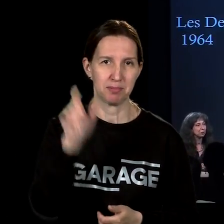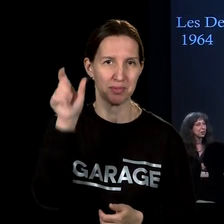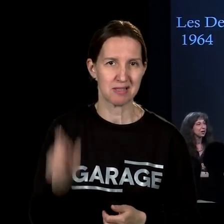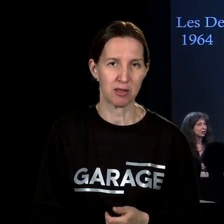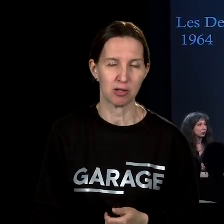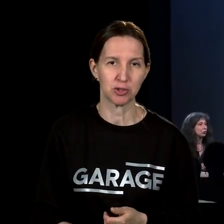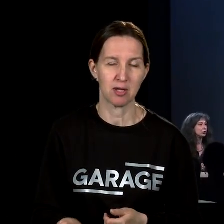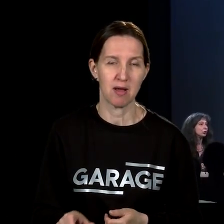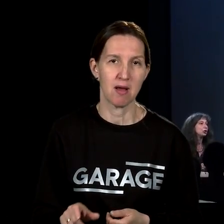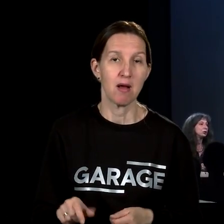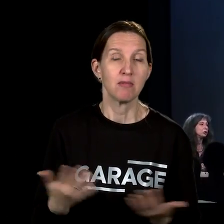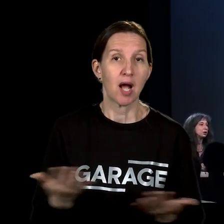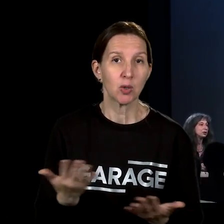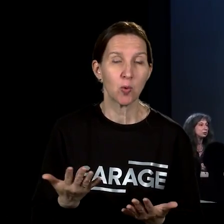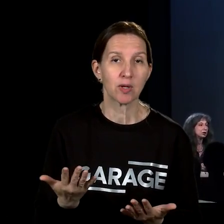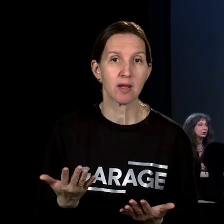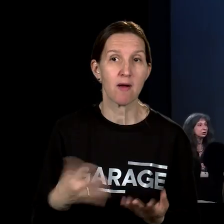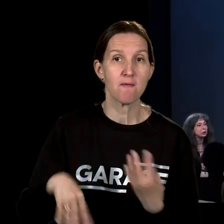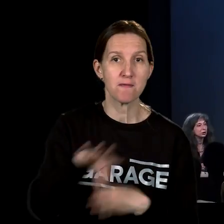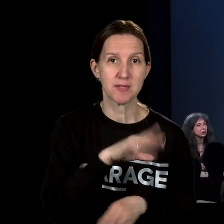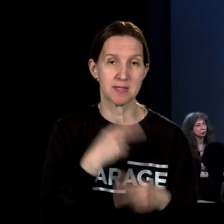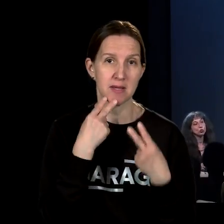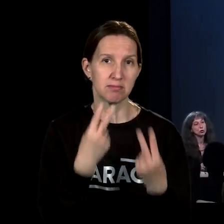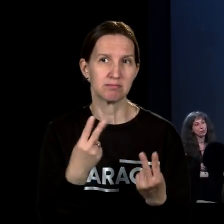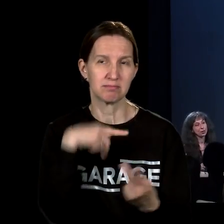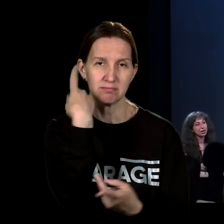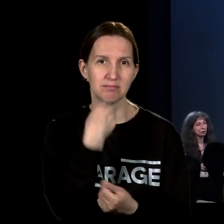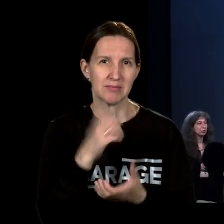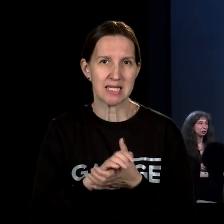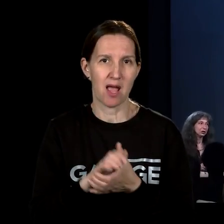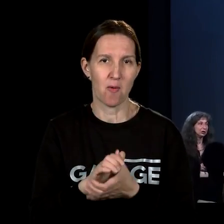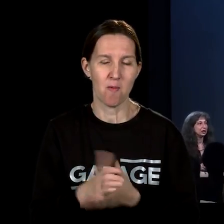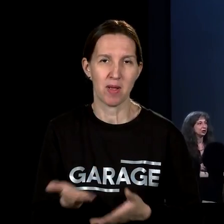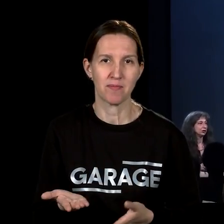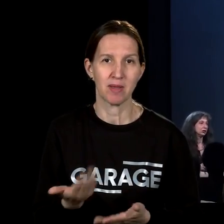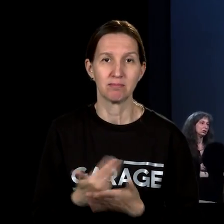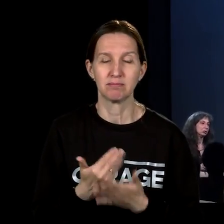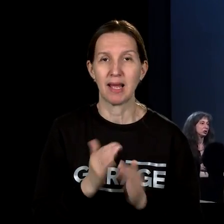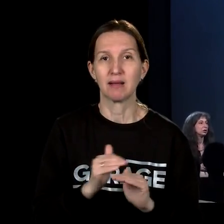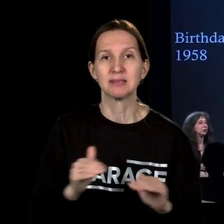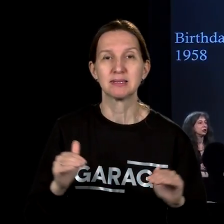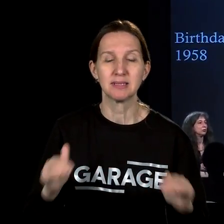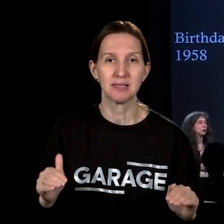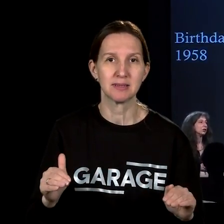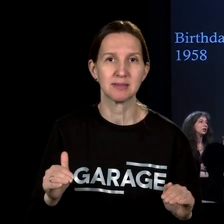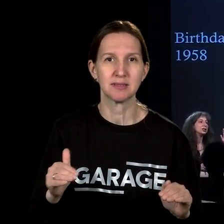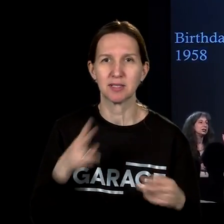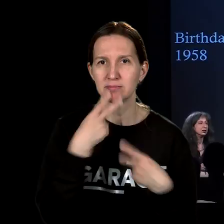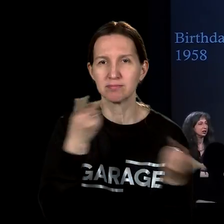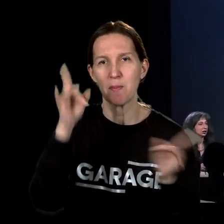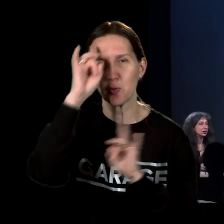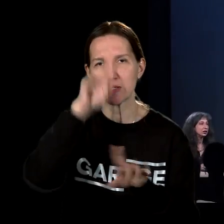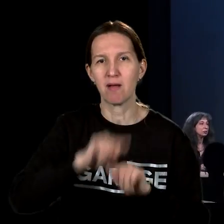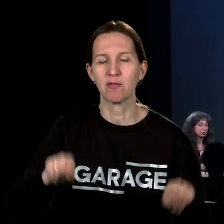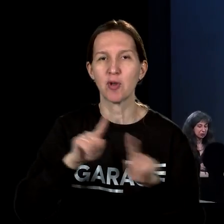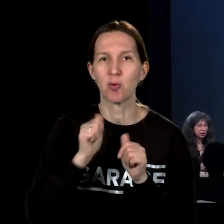особый тип героев, которые, собственно говоря, всем нам довольно-таки знакомы. Вот там дети, прославляющие прогресс,